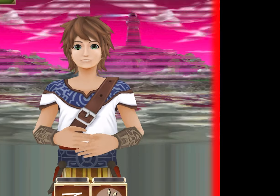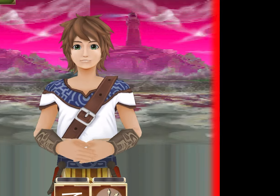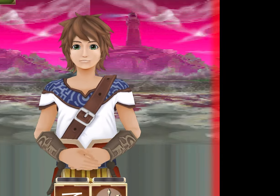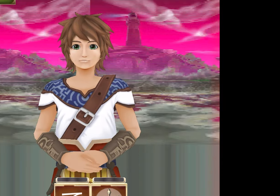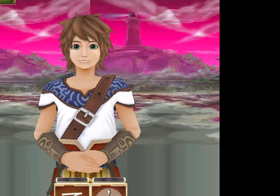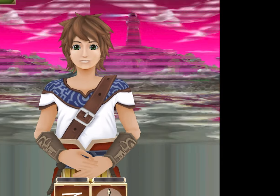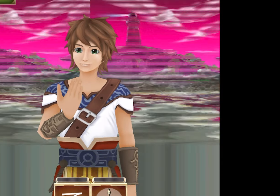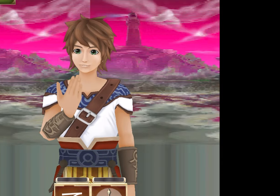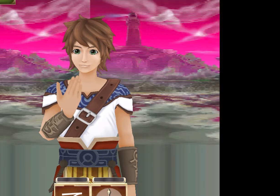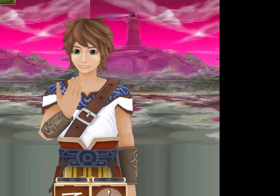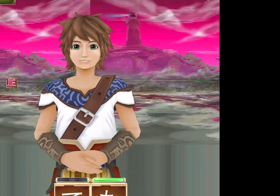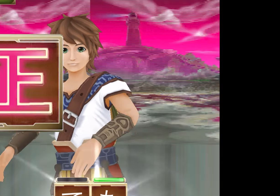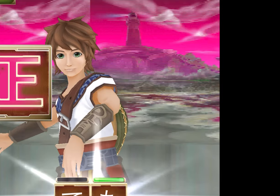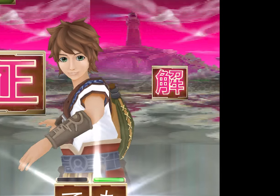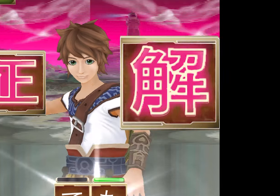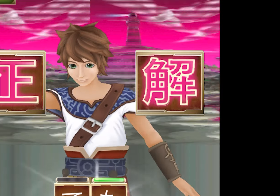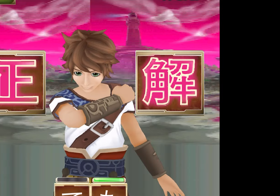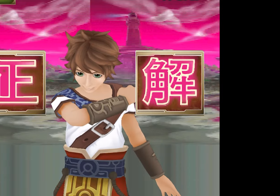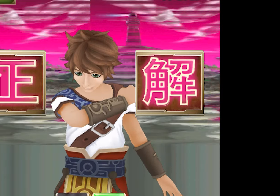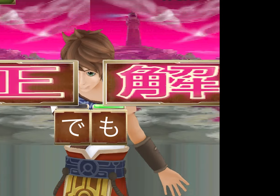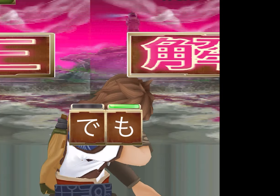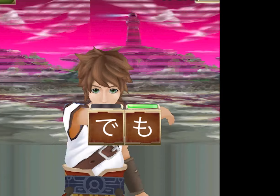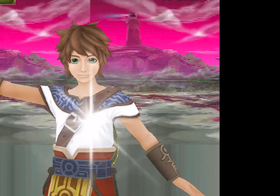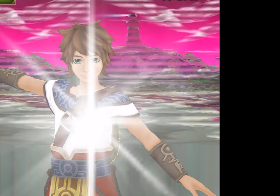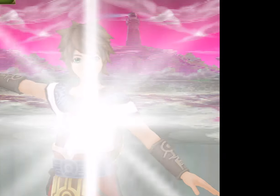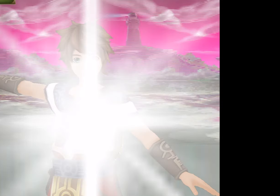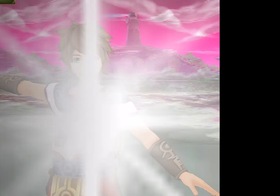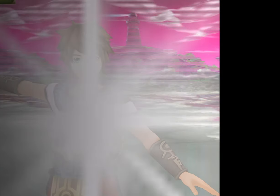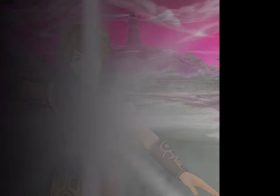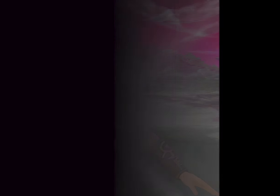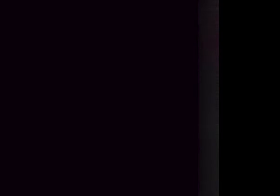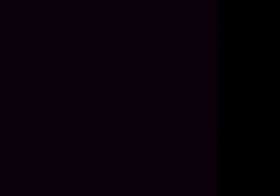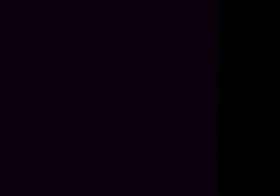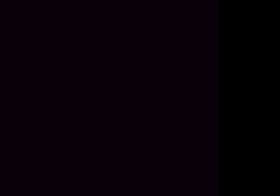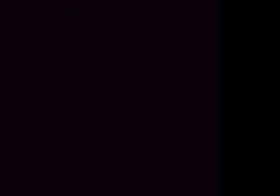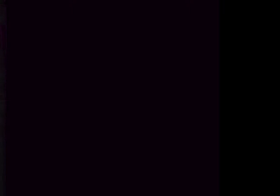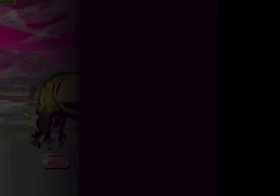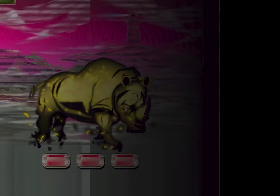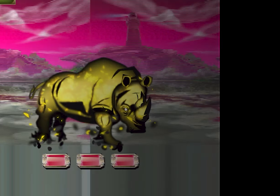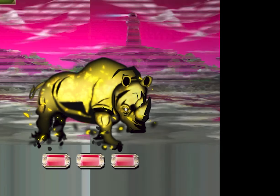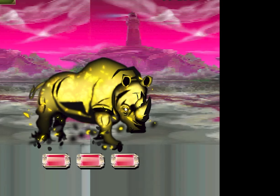宿で、でもよしそういうことか否定の意味でうながらしてるのか今